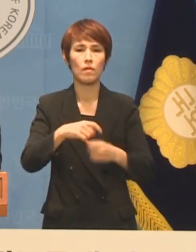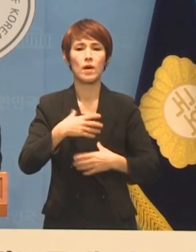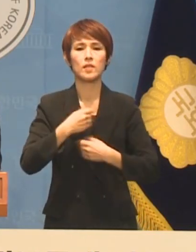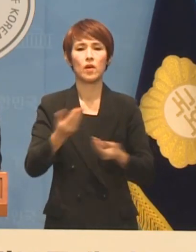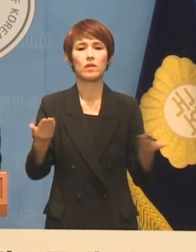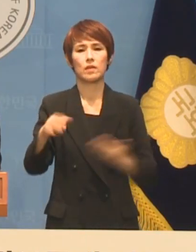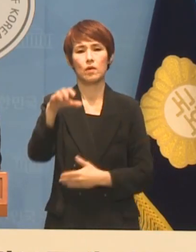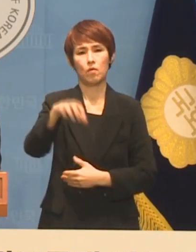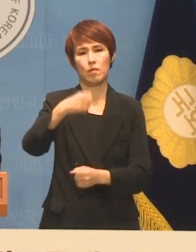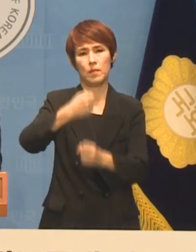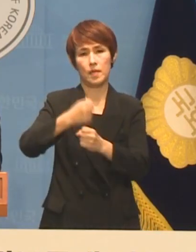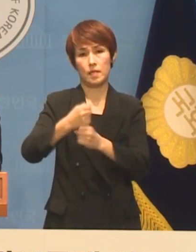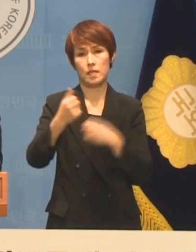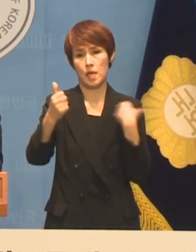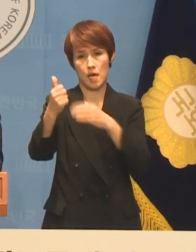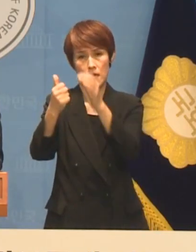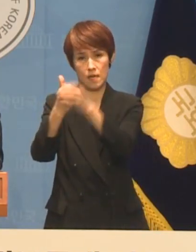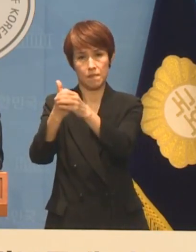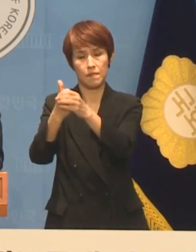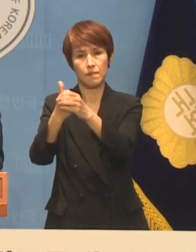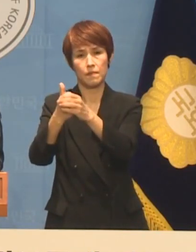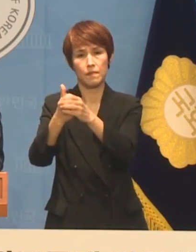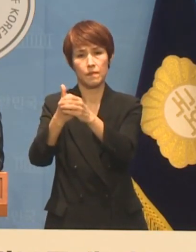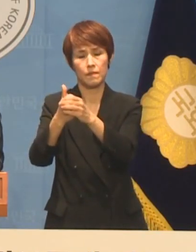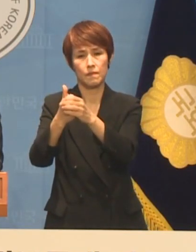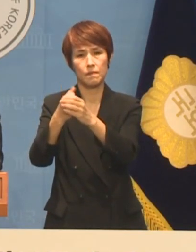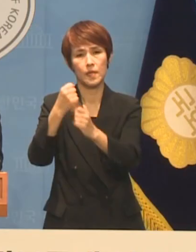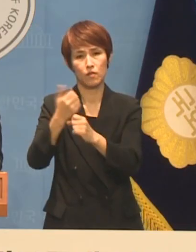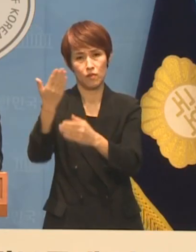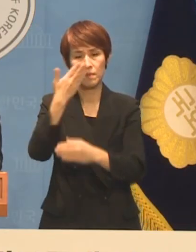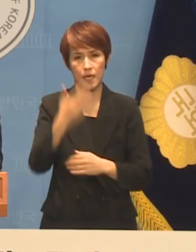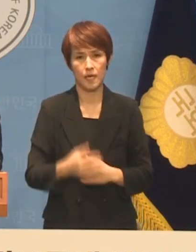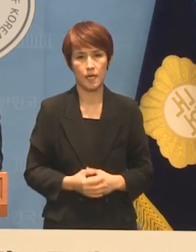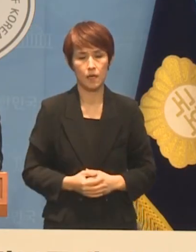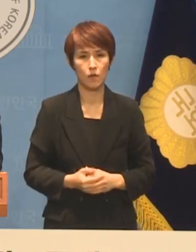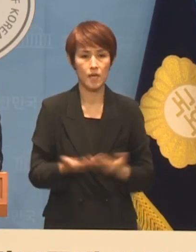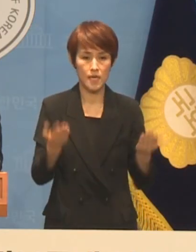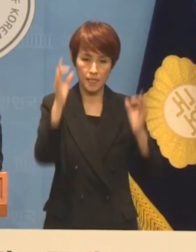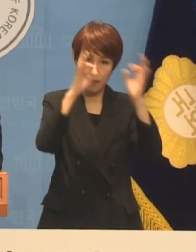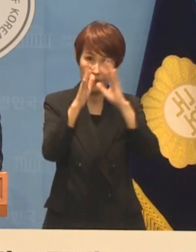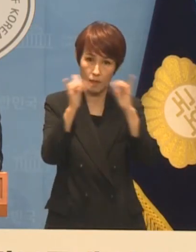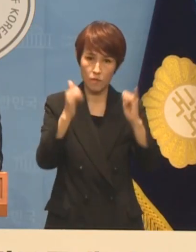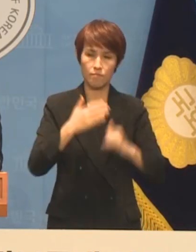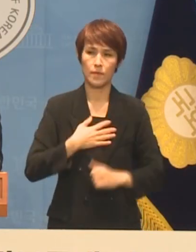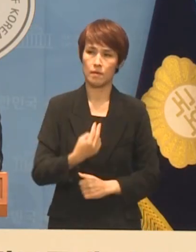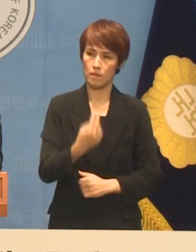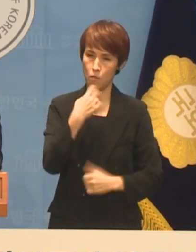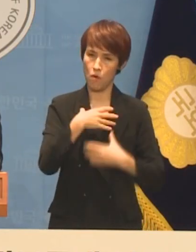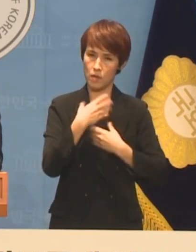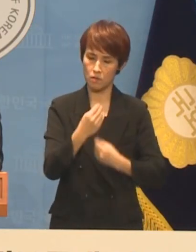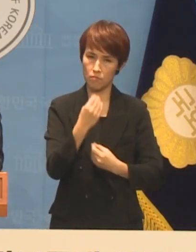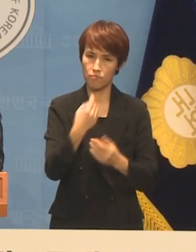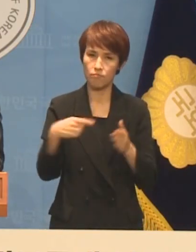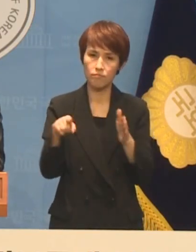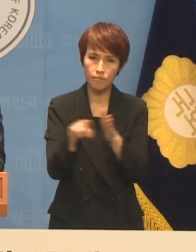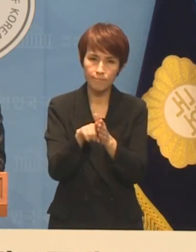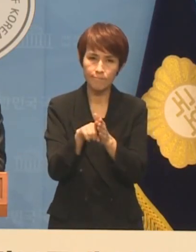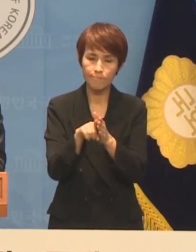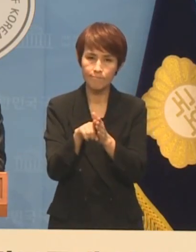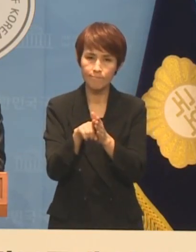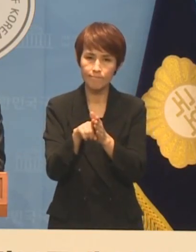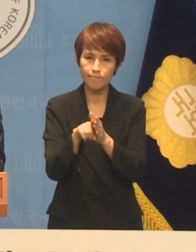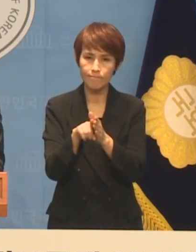일터를 조성해야 할 책임감을 느끼게 하는 한편 구직자들에게는 자신의 생명과 안전을 지키기 위한